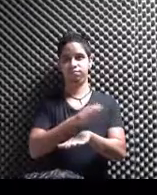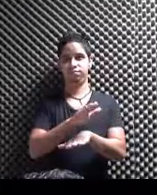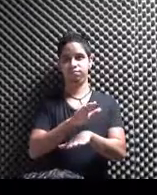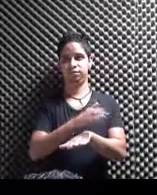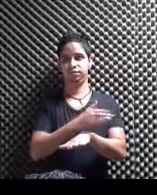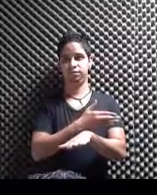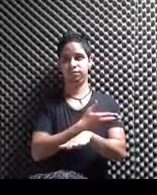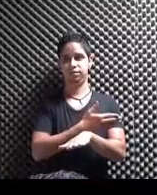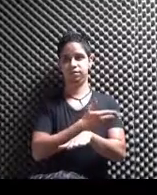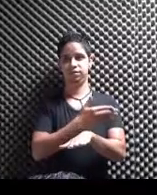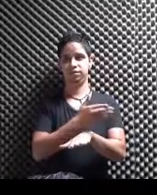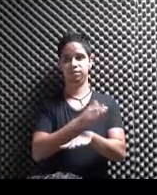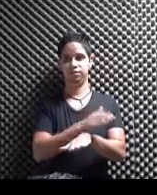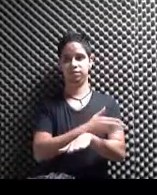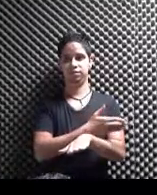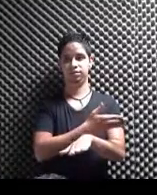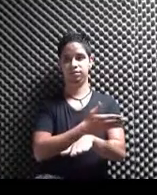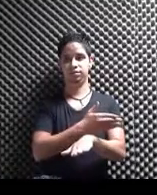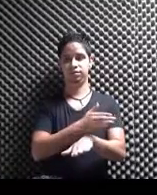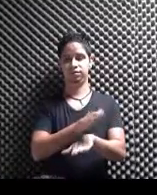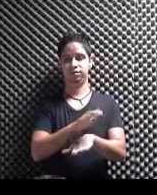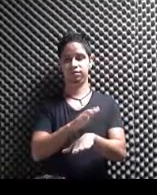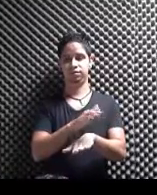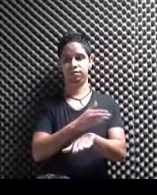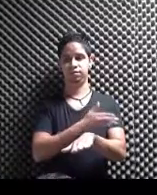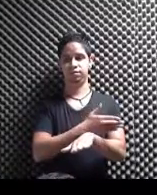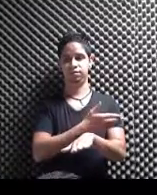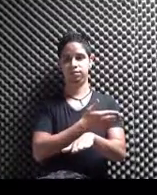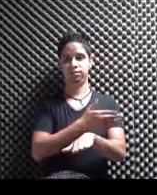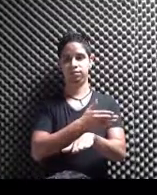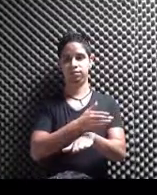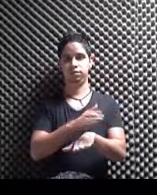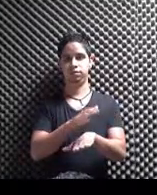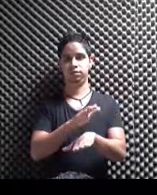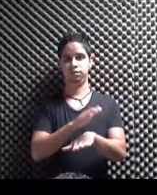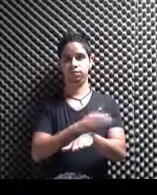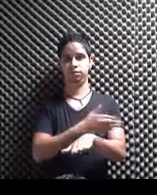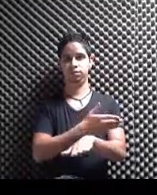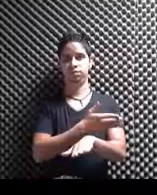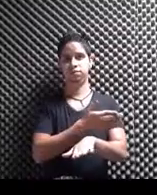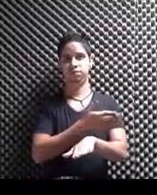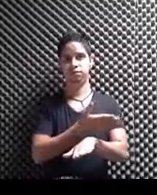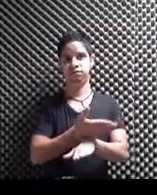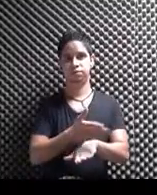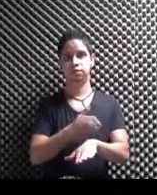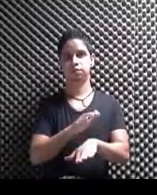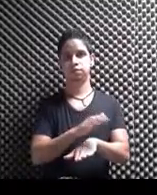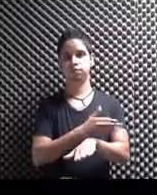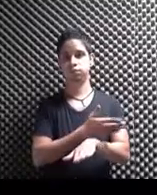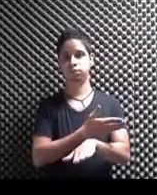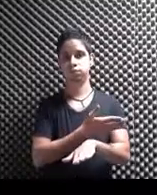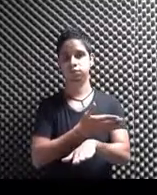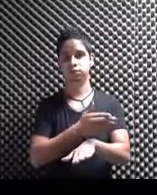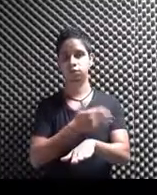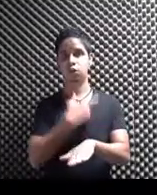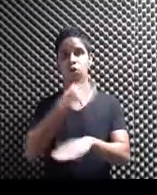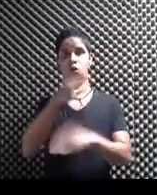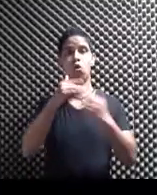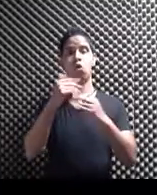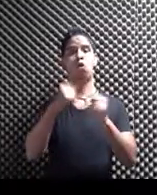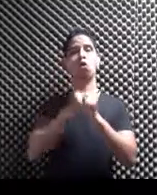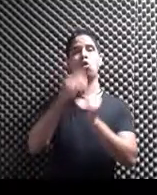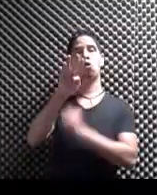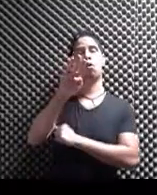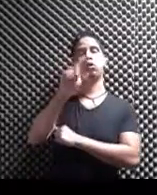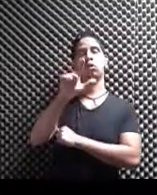Ponse las quenetas opciones boquerón mayagüebra sojitano y vayamos en el chicharrón Acompáñalo con 4G LTE